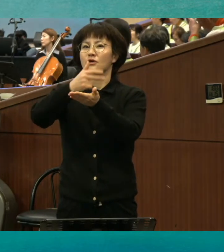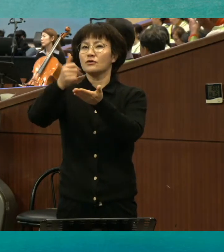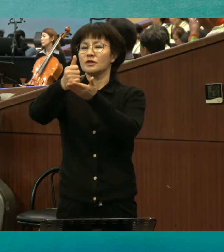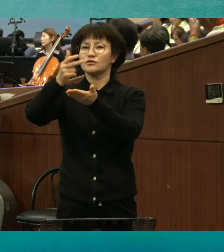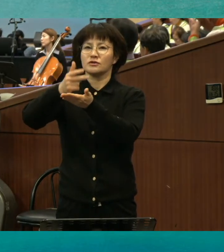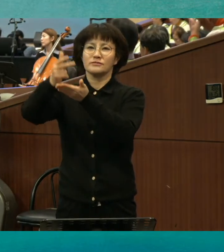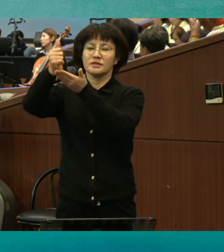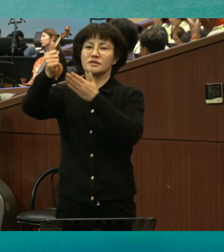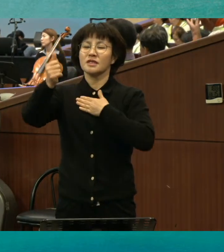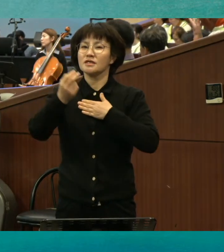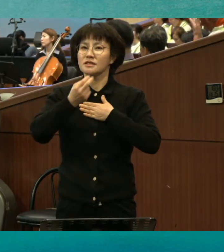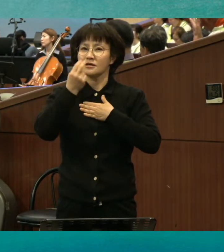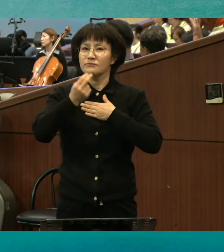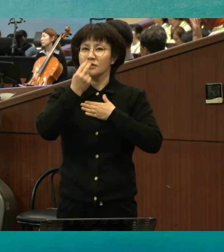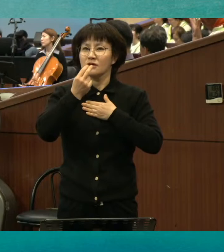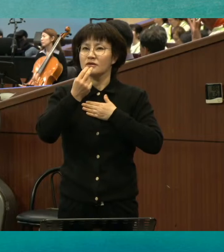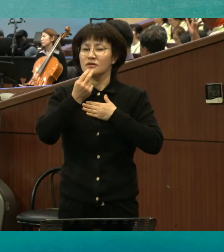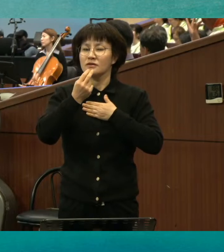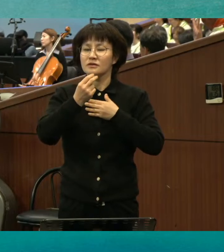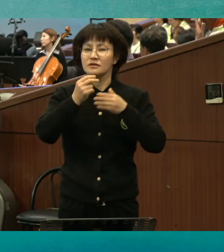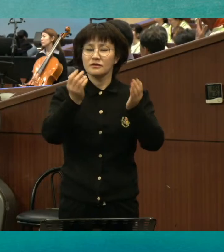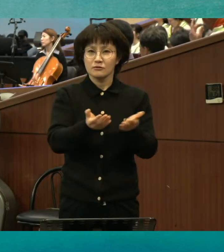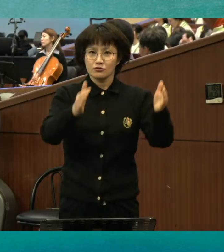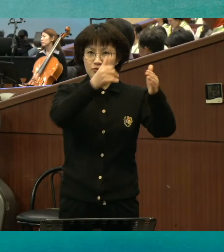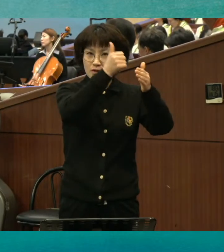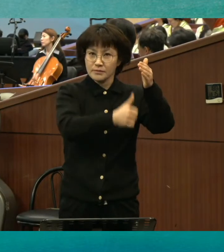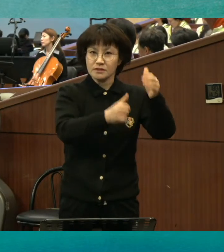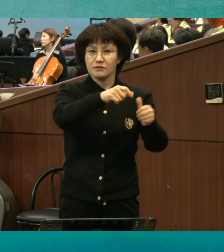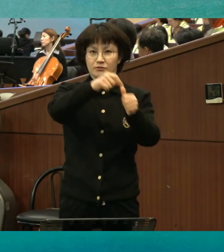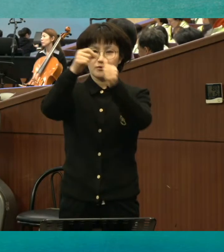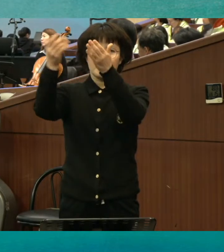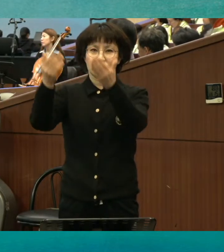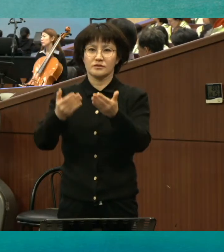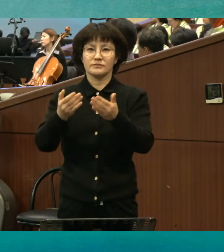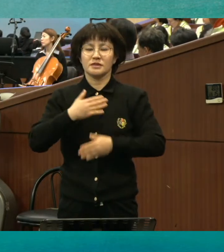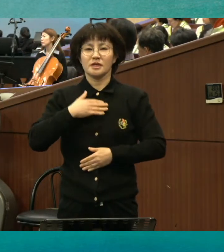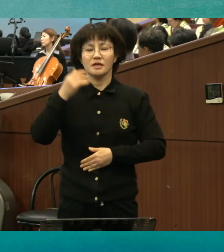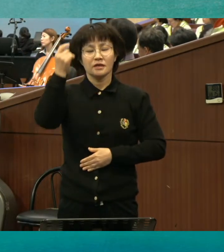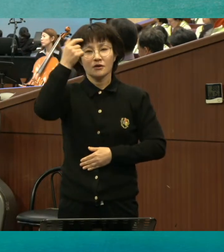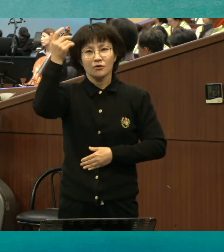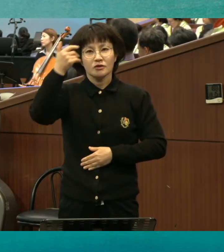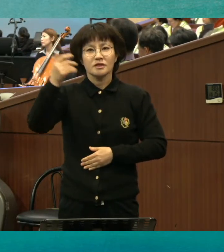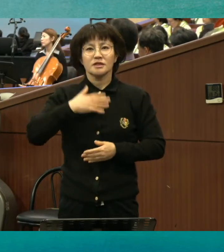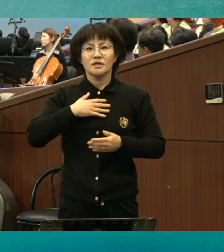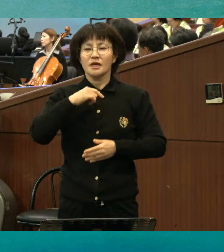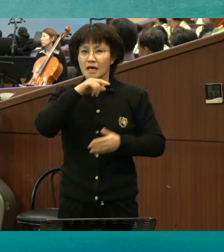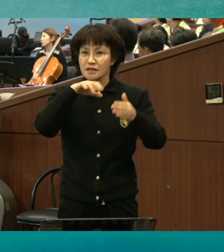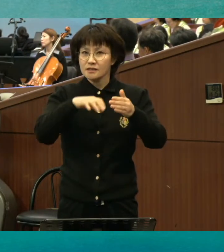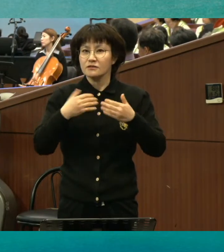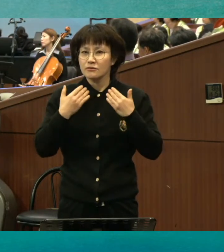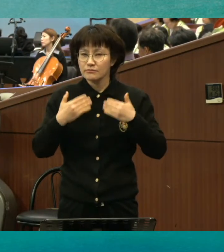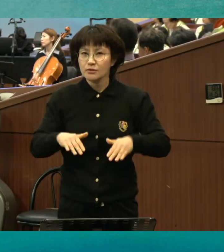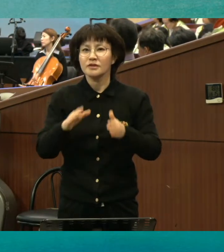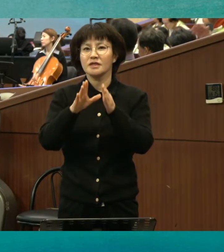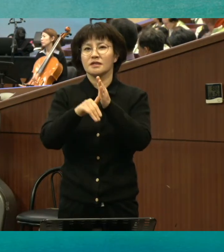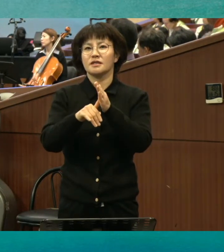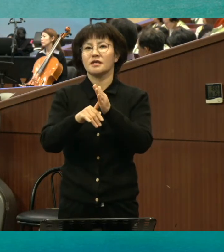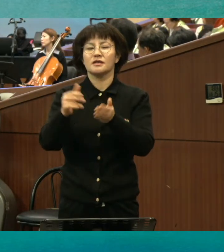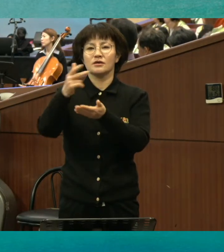주께서 내 생명을 구덩이에서 건지셨나이다. 내 영혼이 내 속에서 피곤할 때 내가